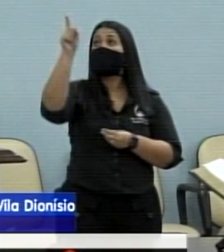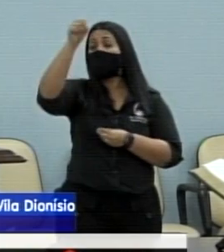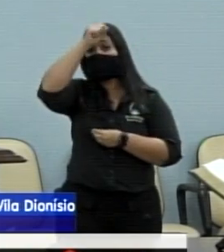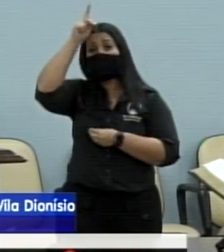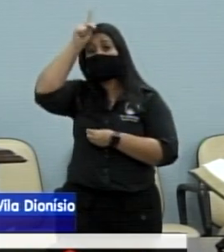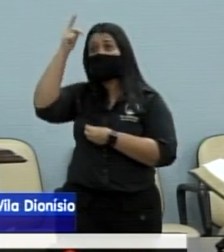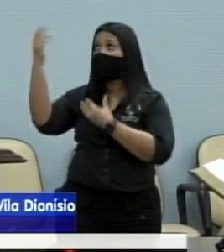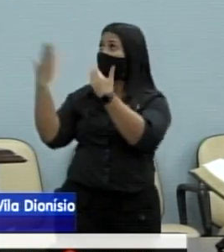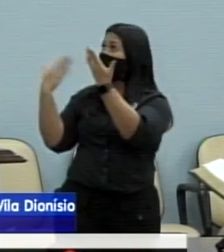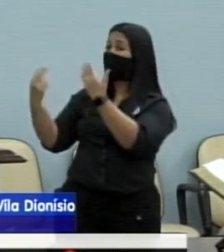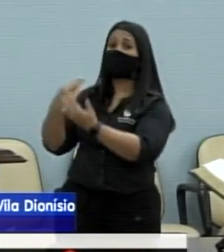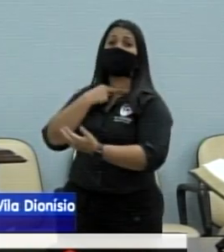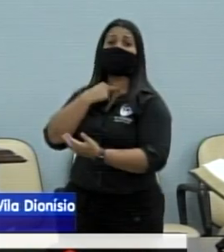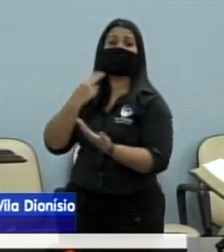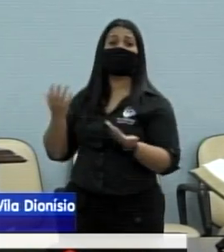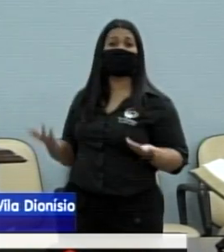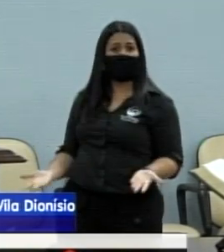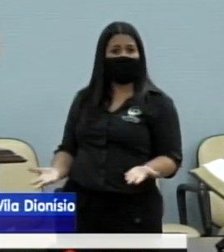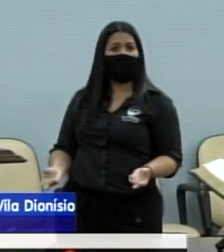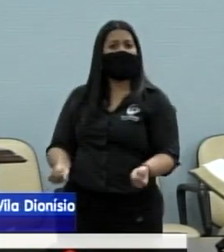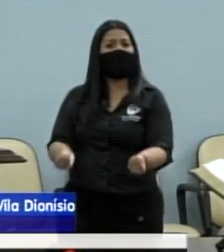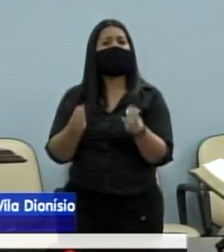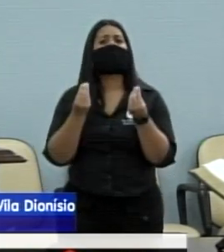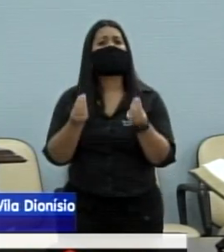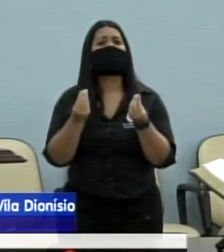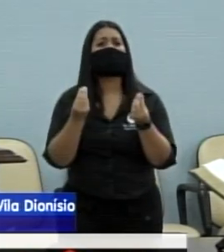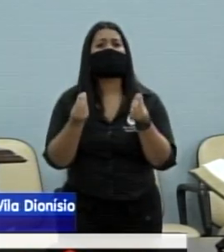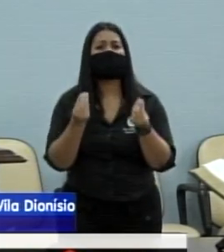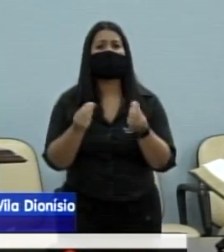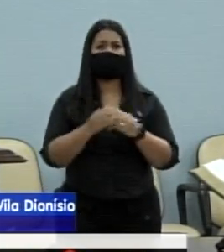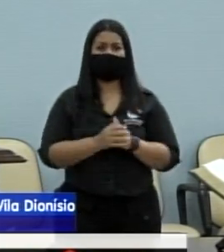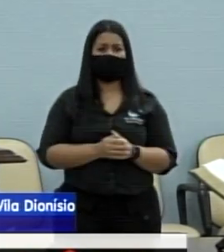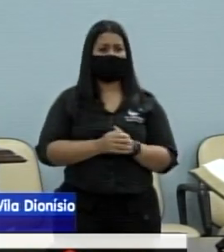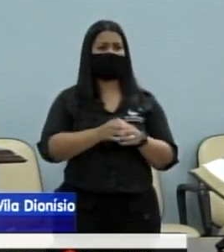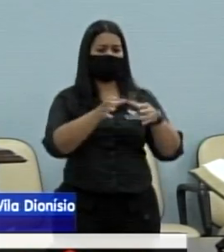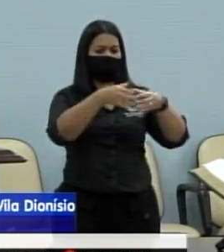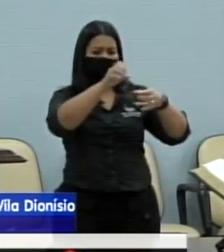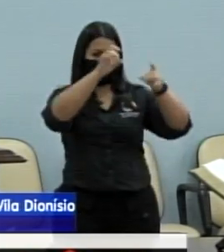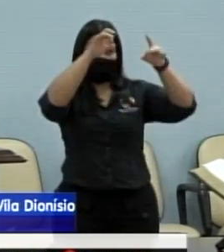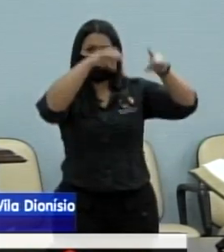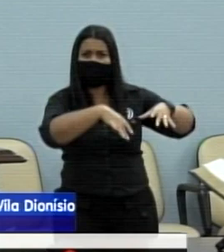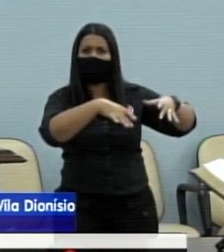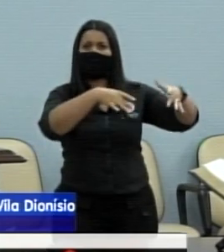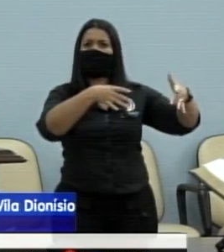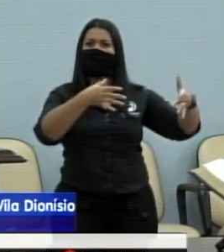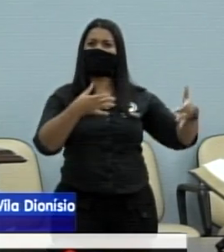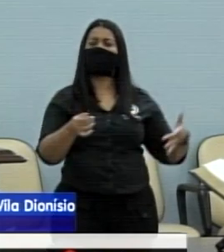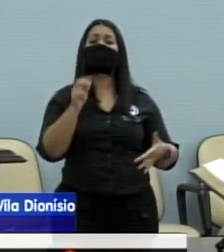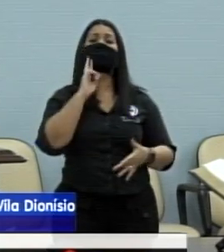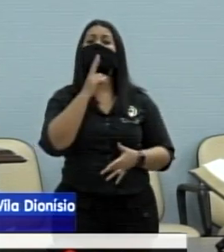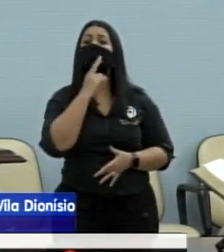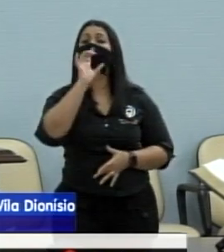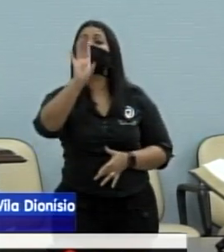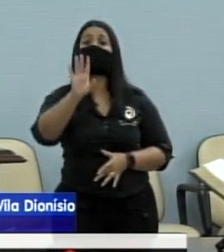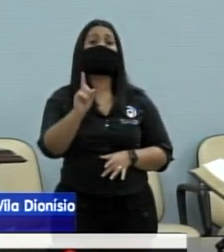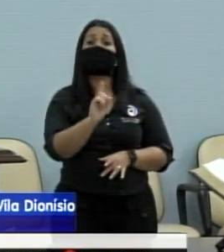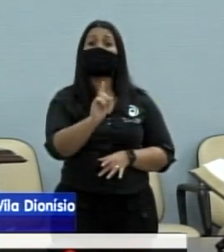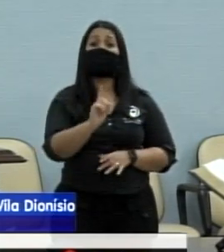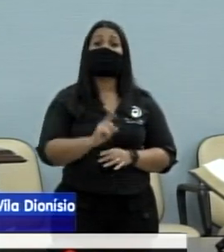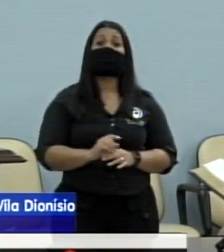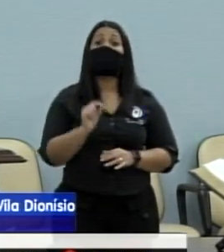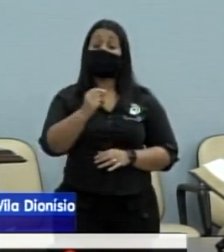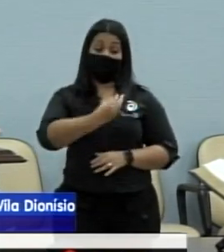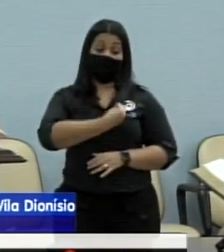executivo? Como é que pode abandonar assim um setor? E ó, não é só salvar bares e restaurantes, não. É salvar